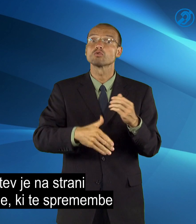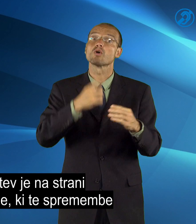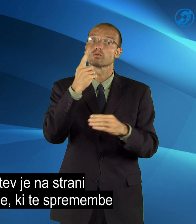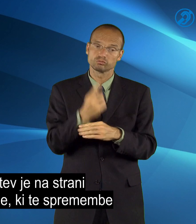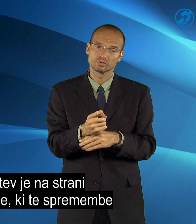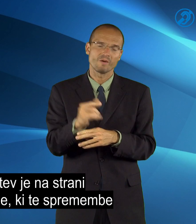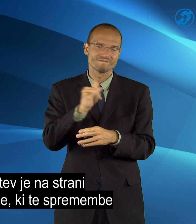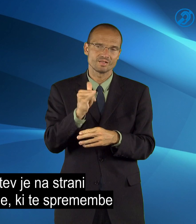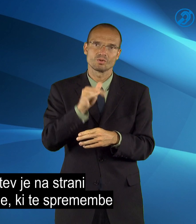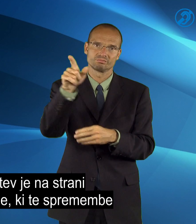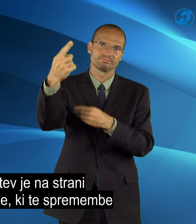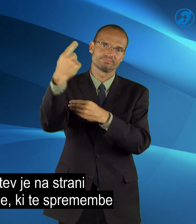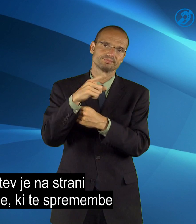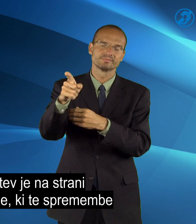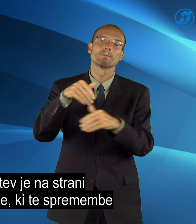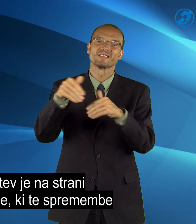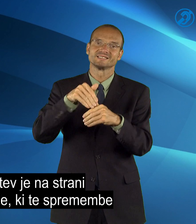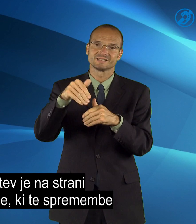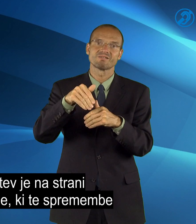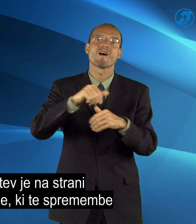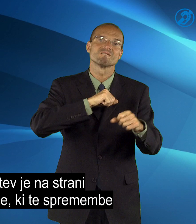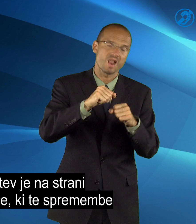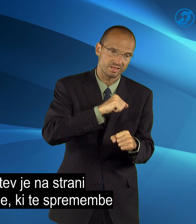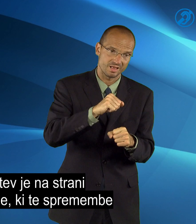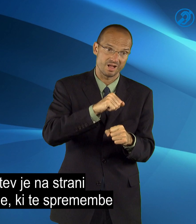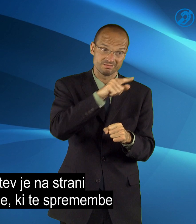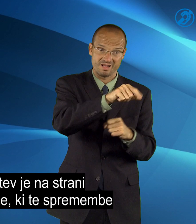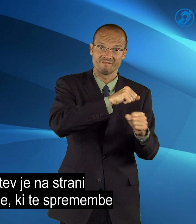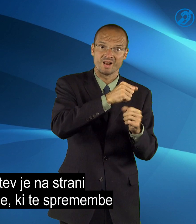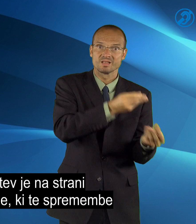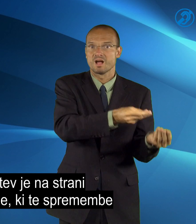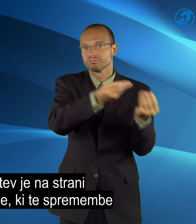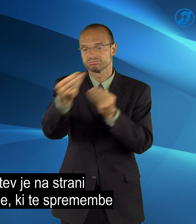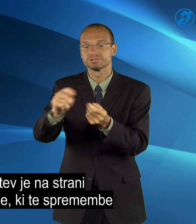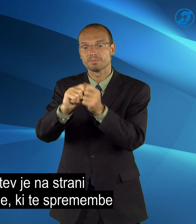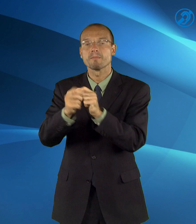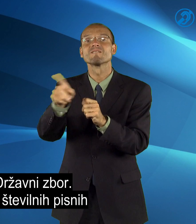Končna odločitev je na strani ministrstva ter vlade, ki te spremembe predlaga v državni zbor.